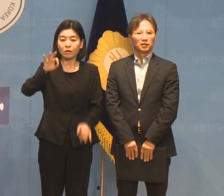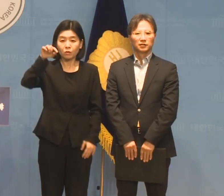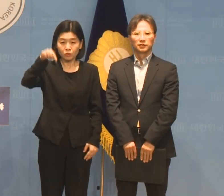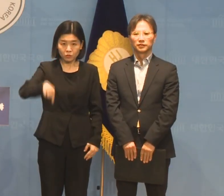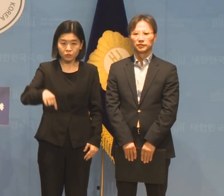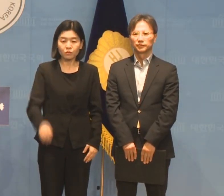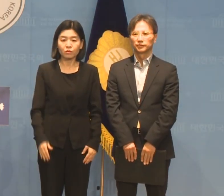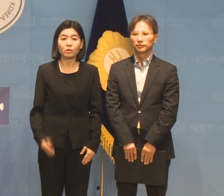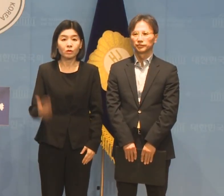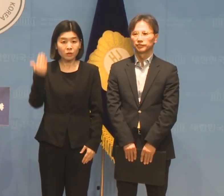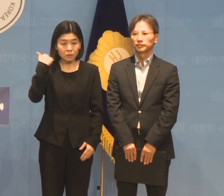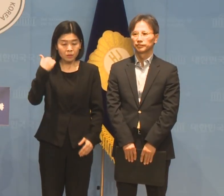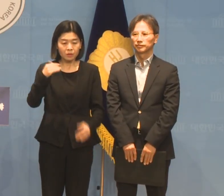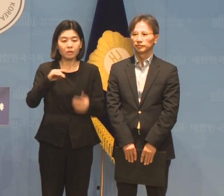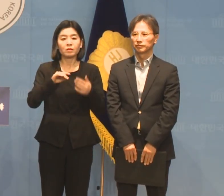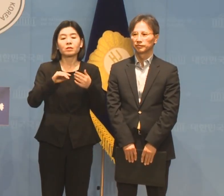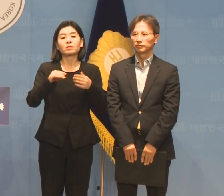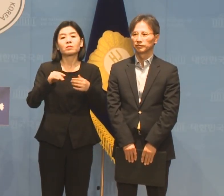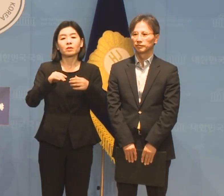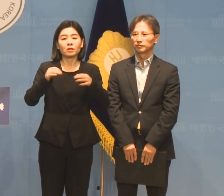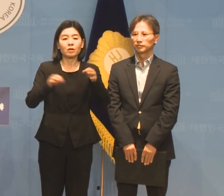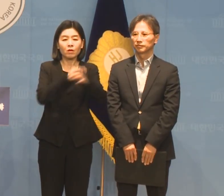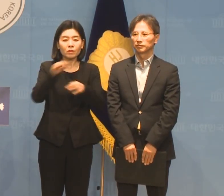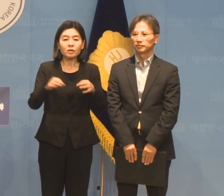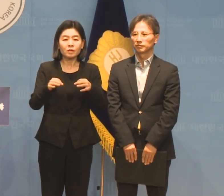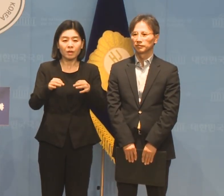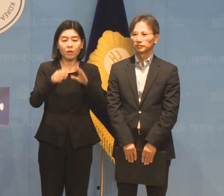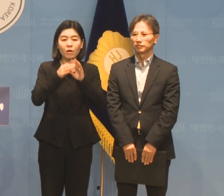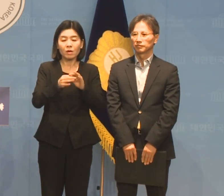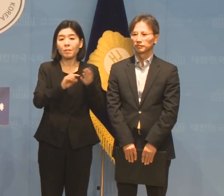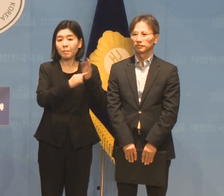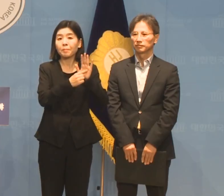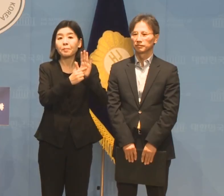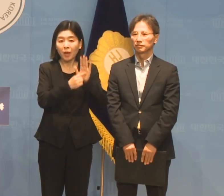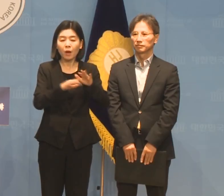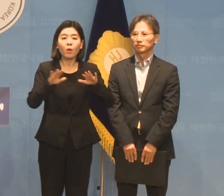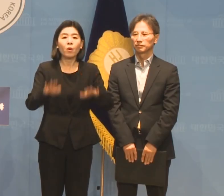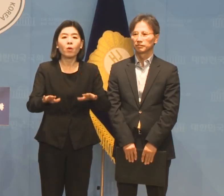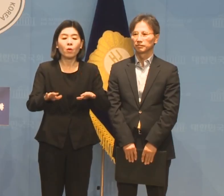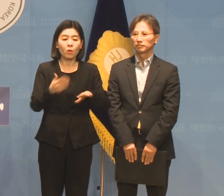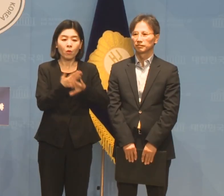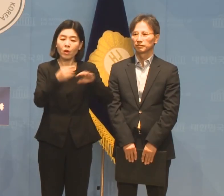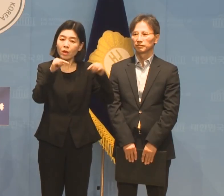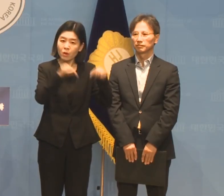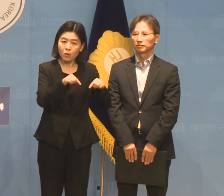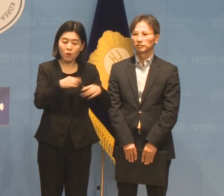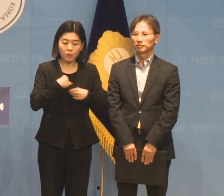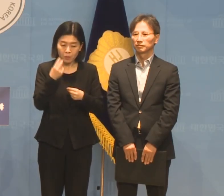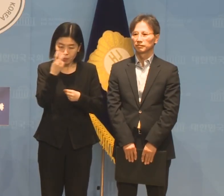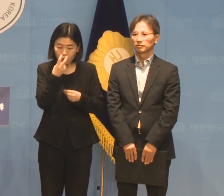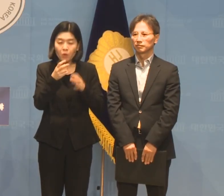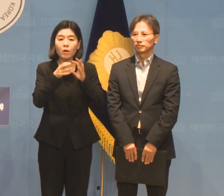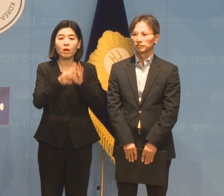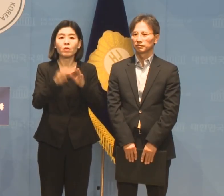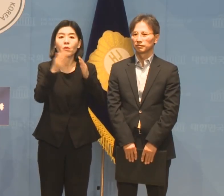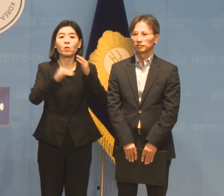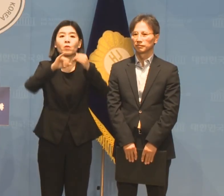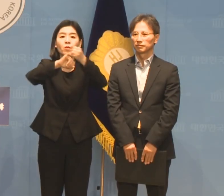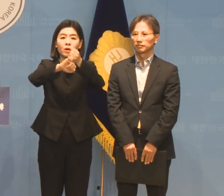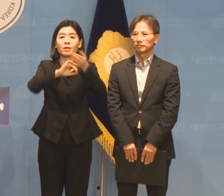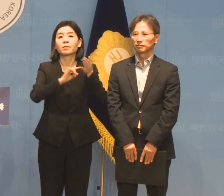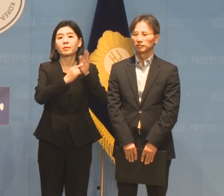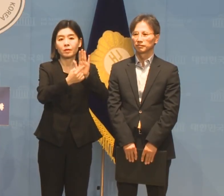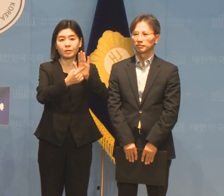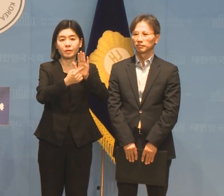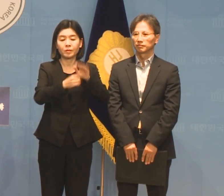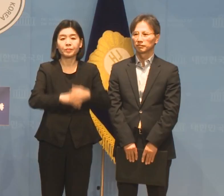분야 공약 발표에 이어 오늘은 사회정치, 외교, 안보 분야 공약을 발표하겠습니다.